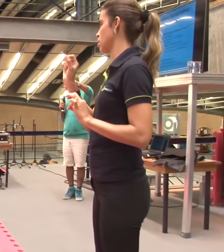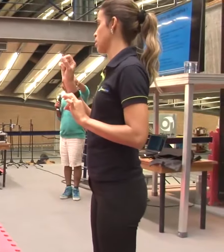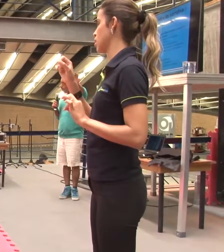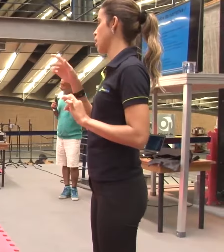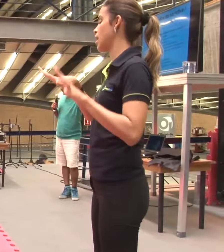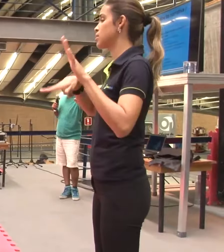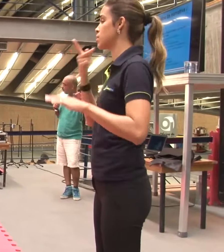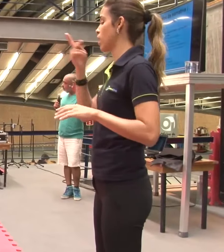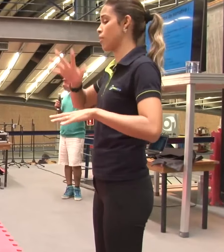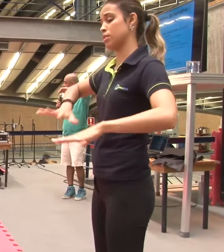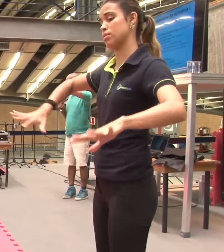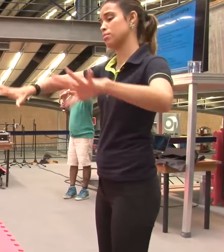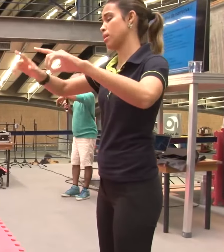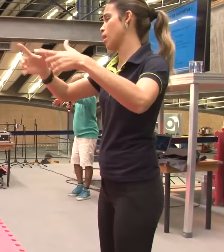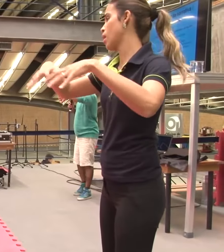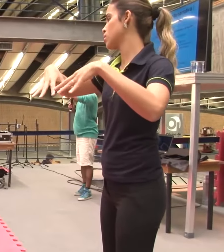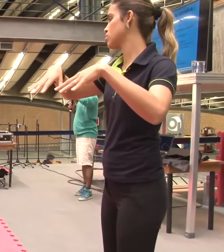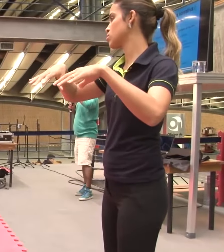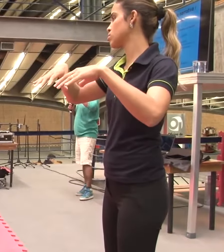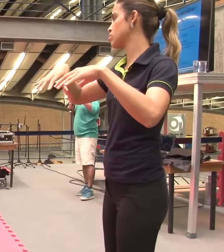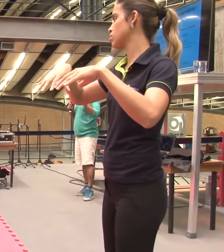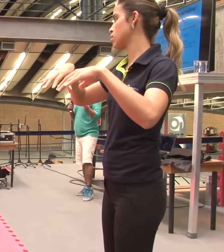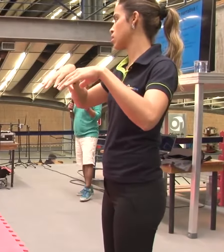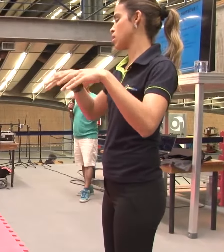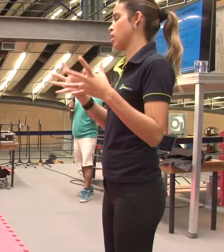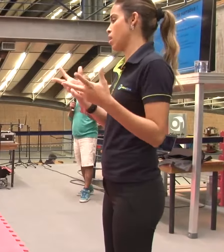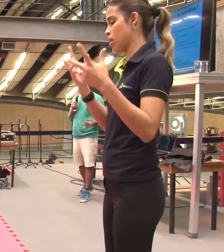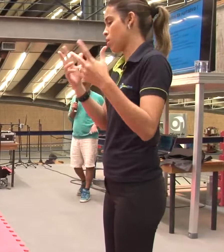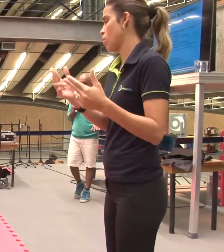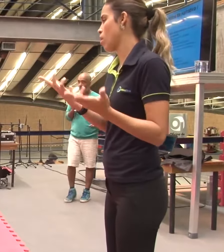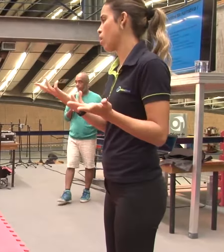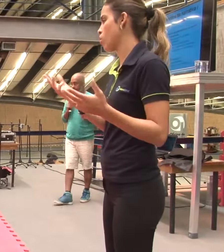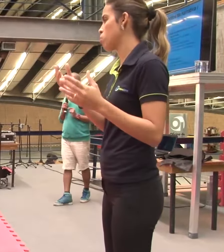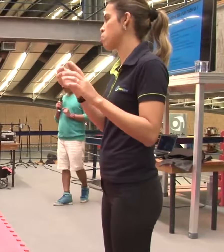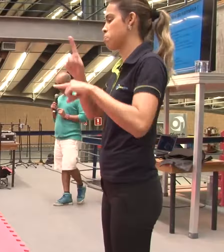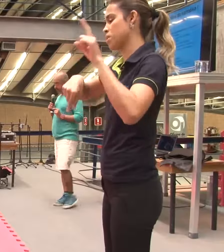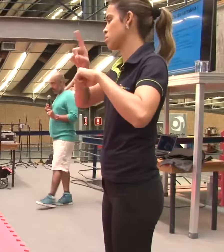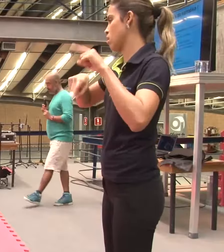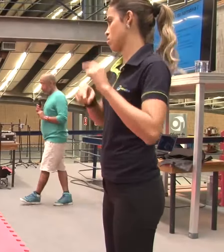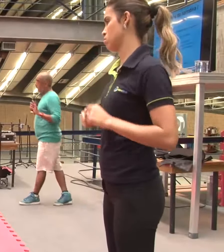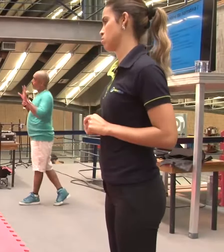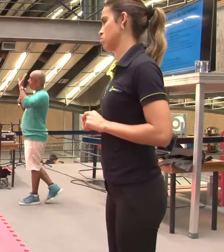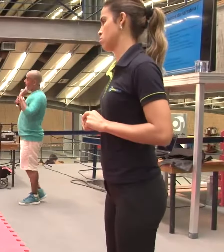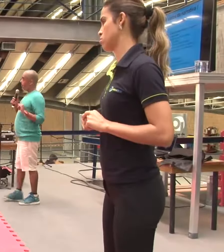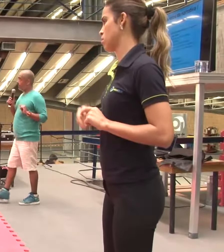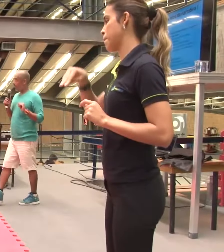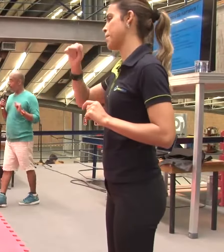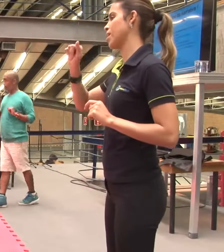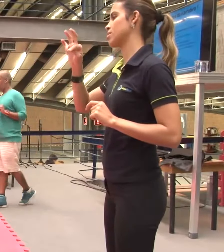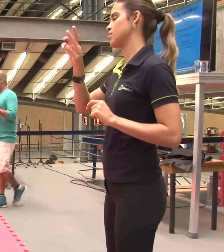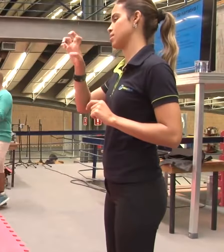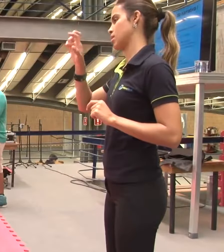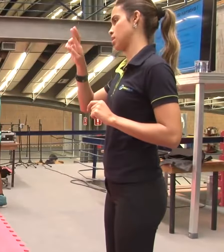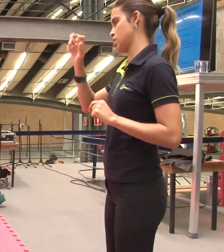ambiente, espaço, né? Tratando isso como a mesma coisa. O espaço é material. Isso aqui, por